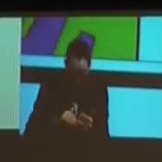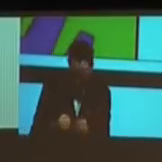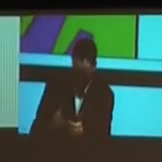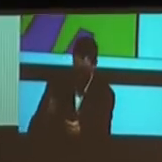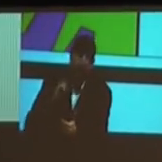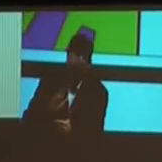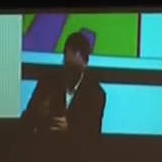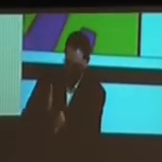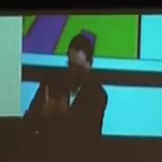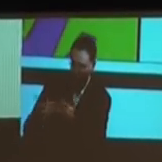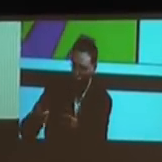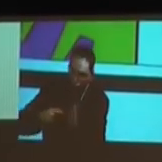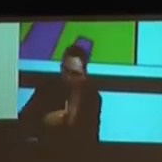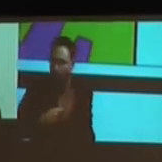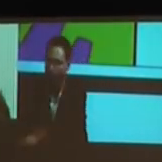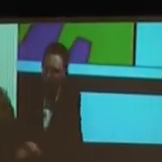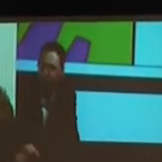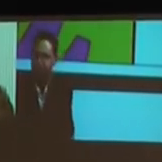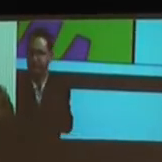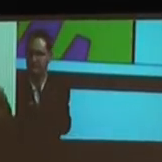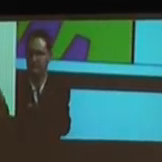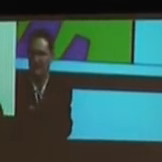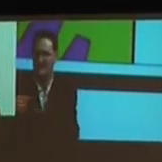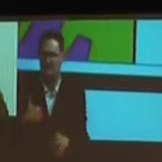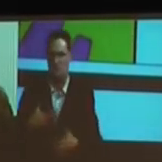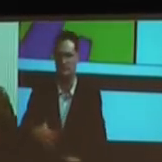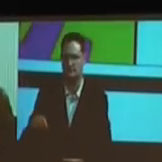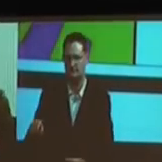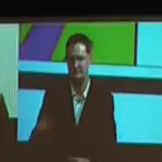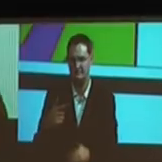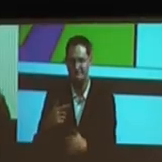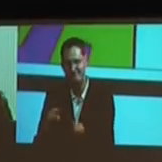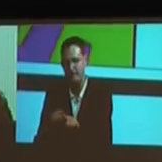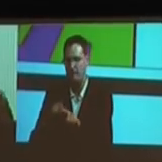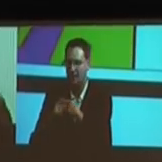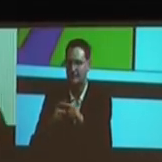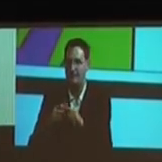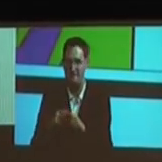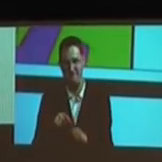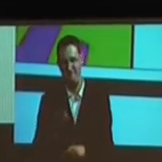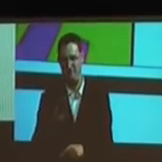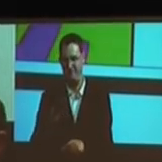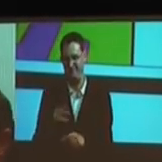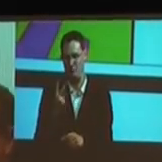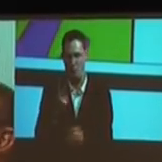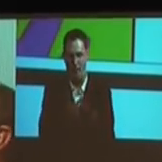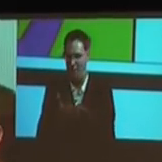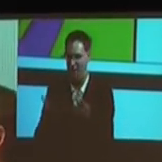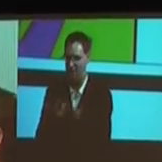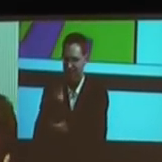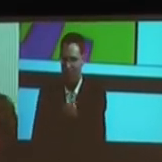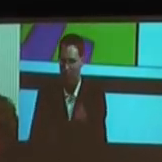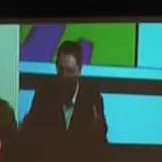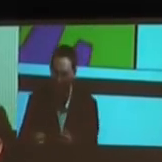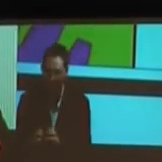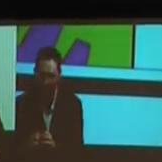ändern muss, weil Gebärdensprache ist eine Sprache, die sehr gut zu den neuen Medien passt. Und ich denke, man